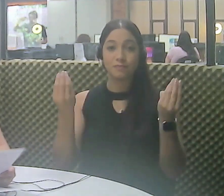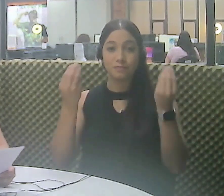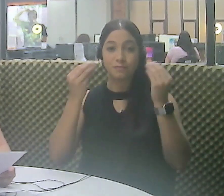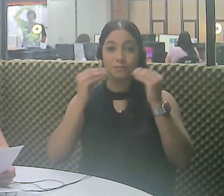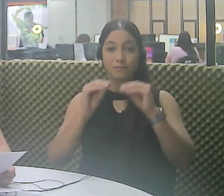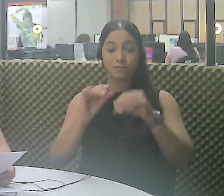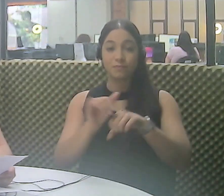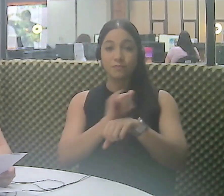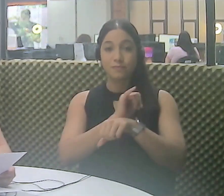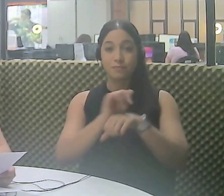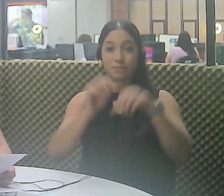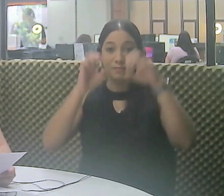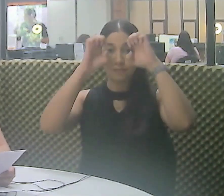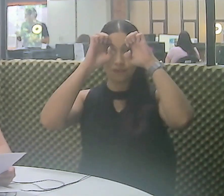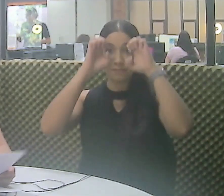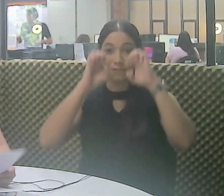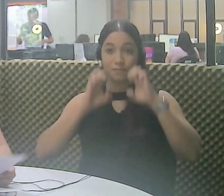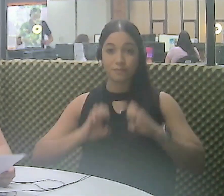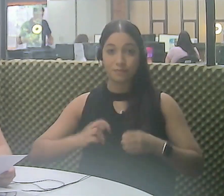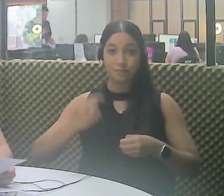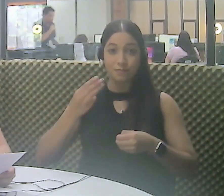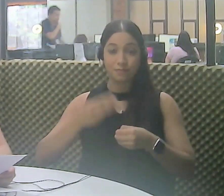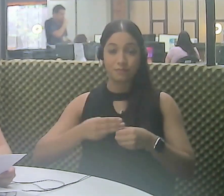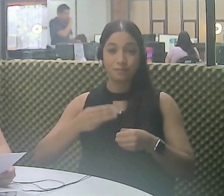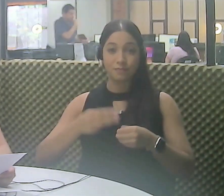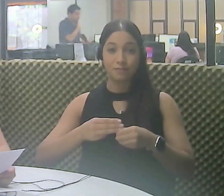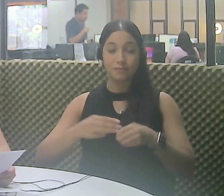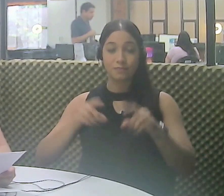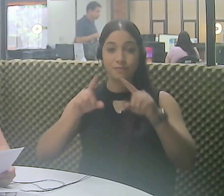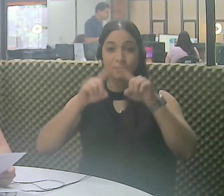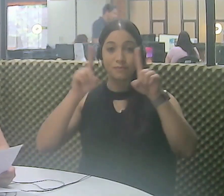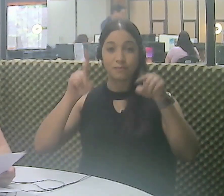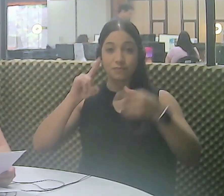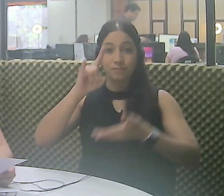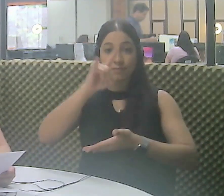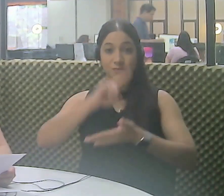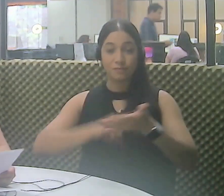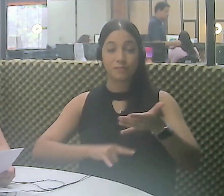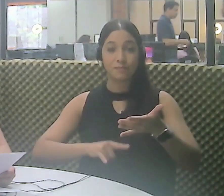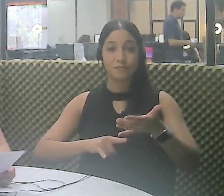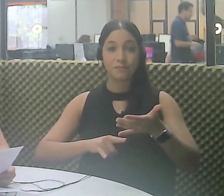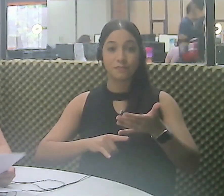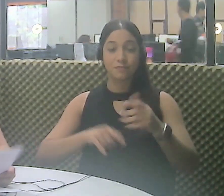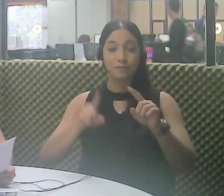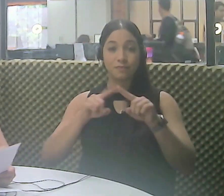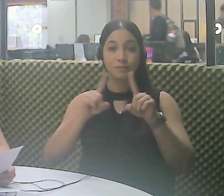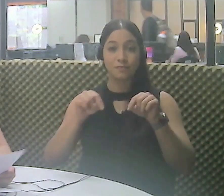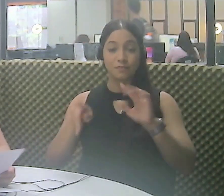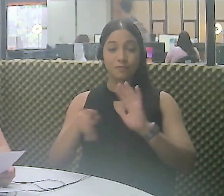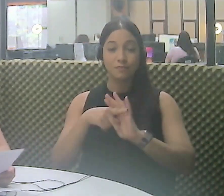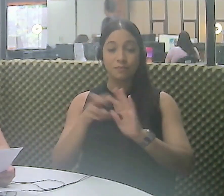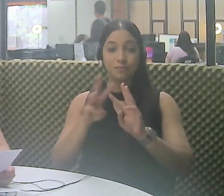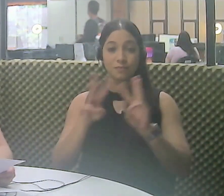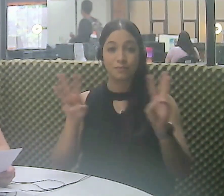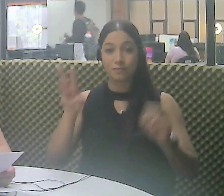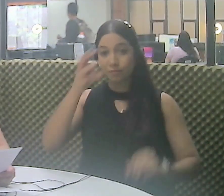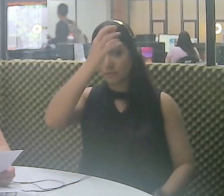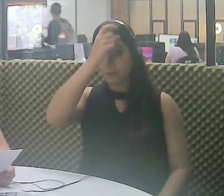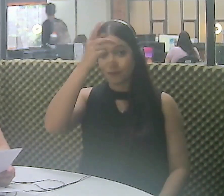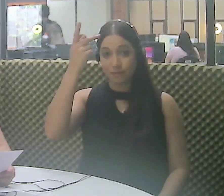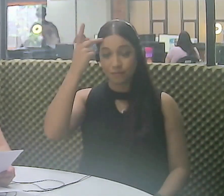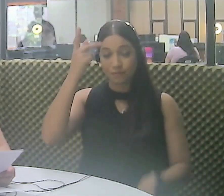do Plano de Integridade do município. O formulário continua disponível na aba Servidor do portal da Prefeitura, podendo